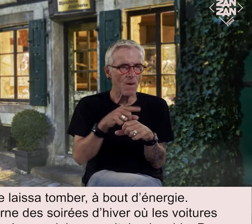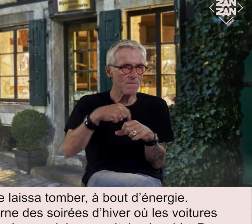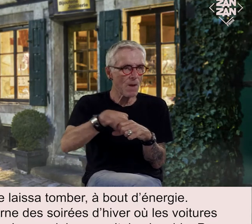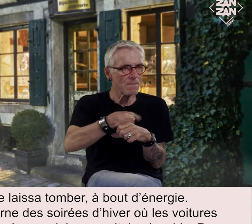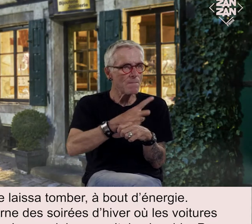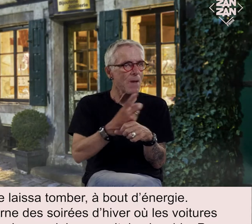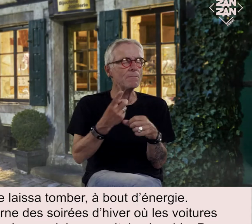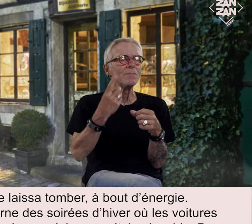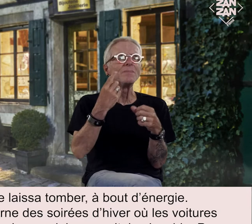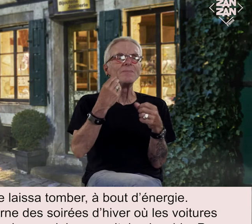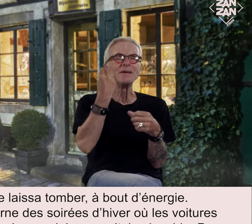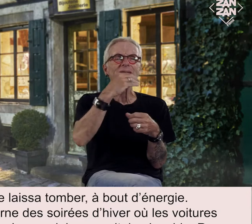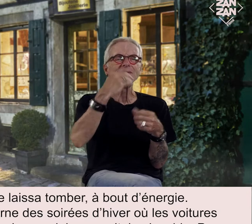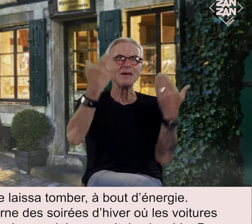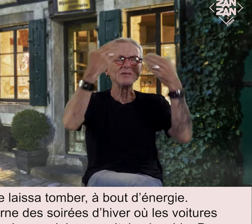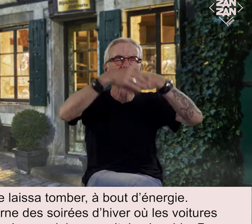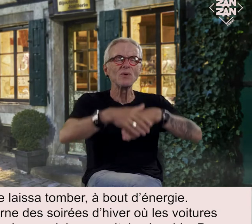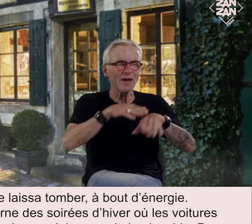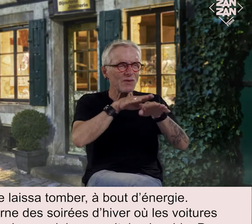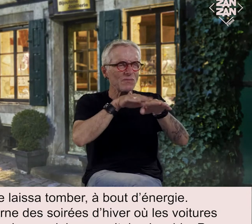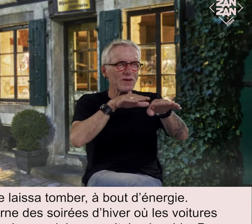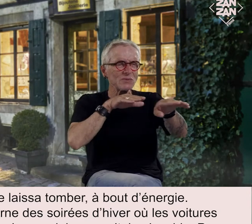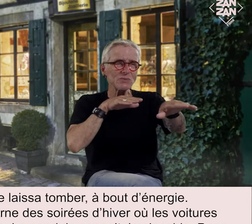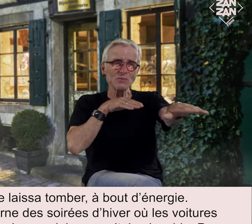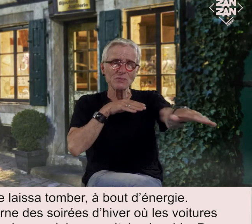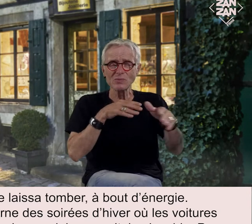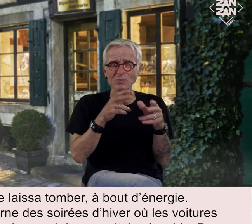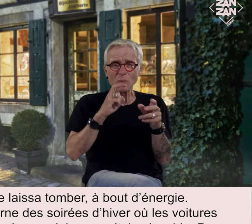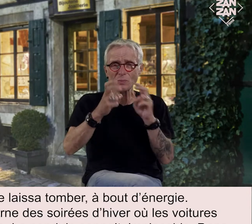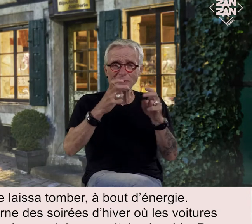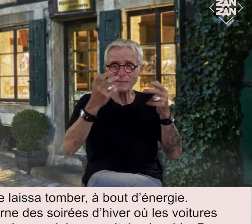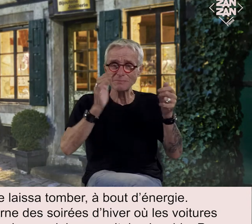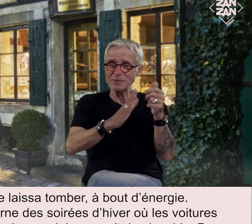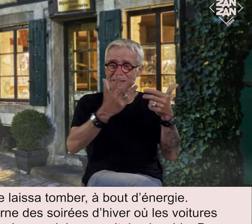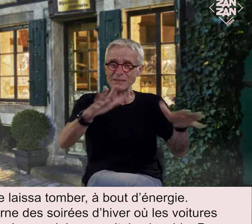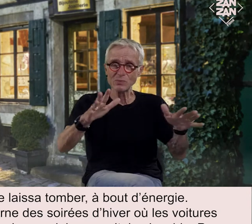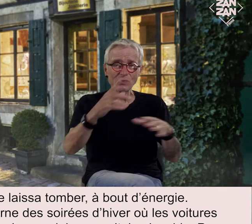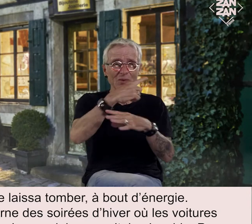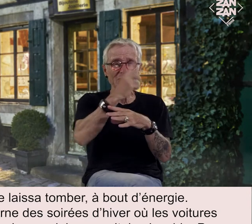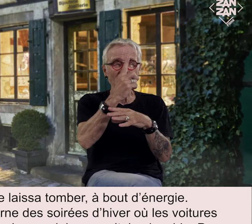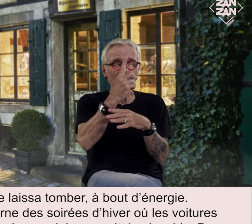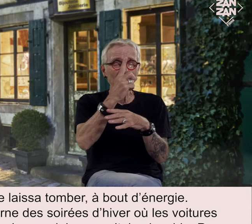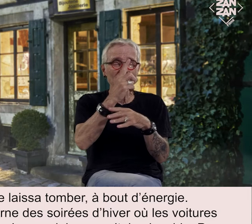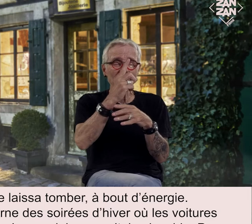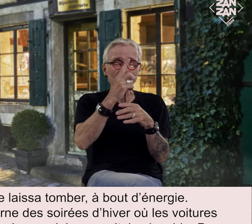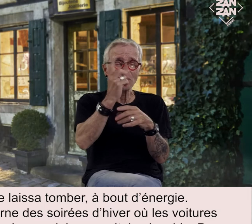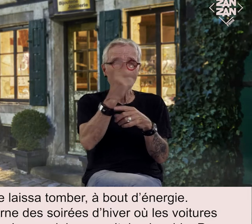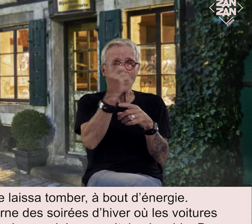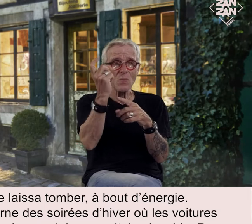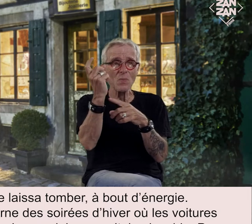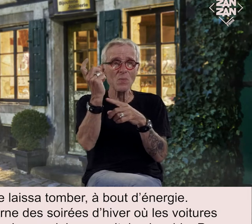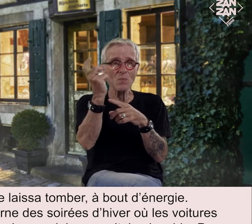morne des soirées d'hiver où les voitures interrompent seul le silence de la rue. La pendule sonnait, implacable.